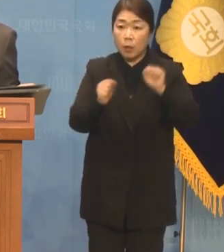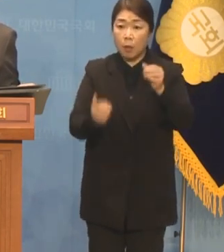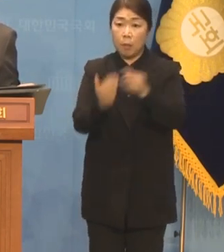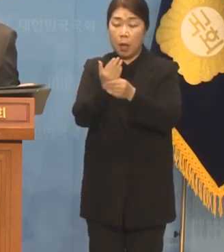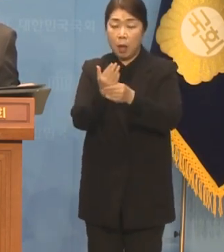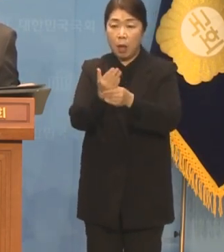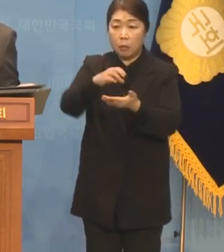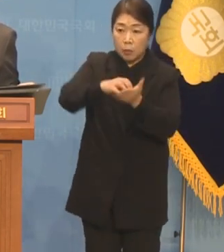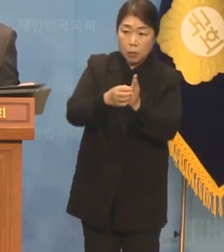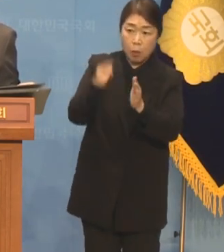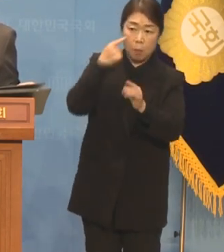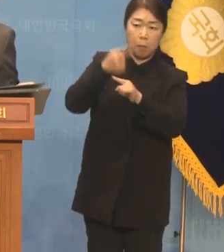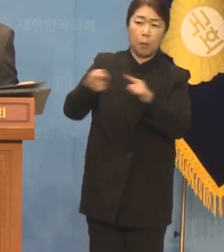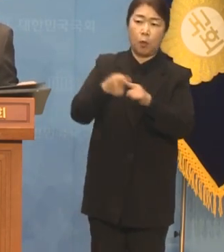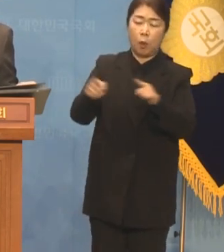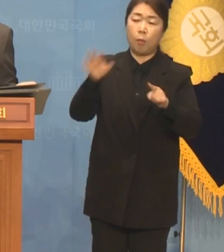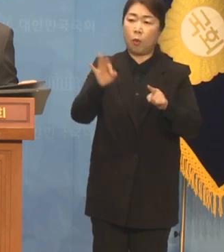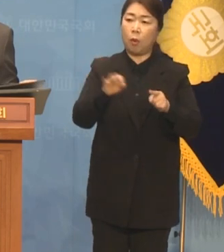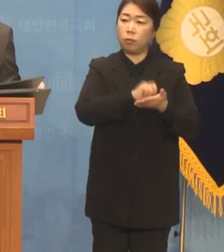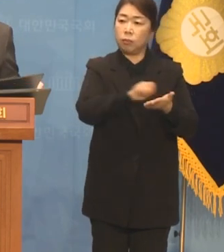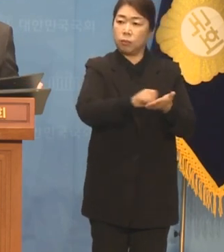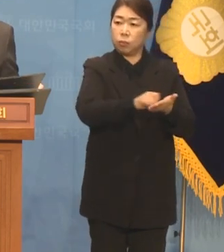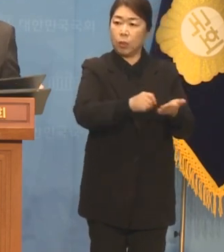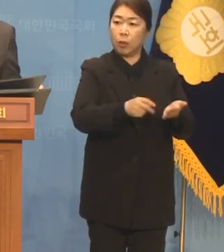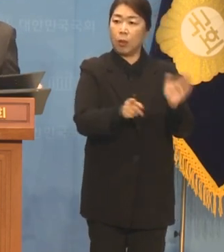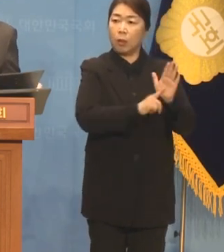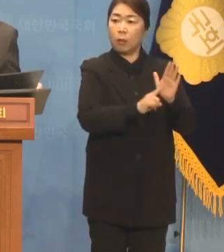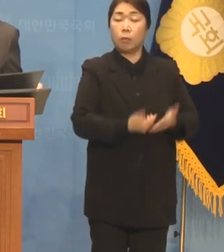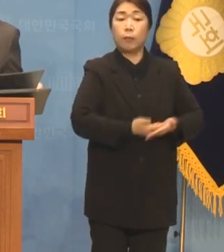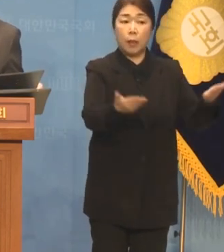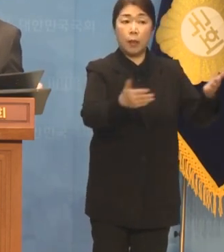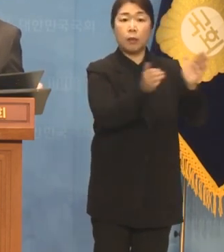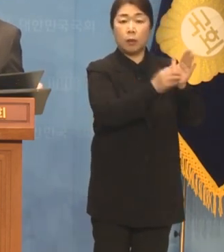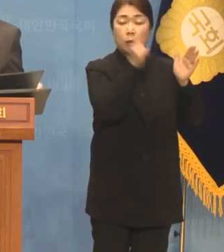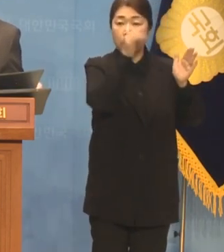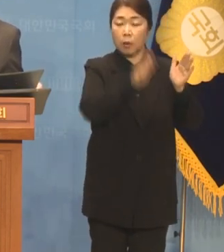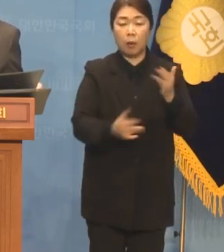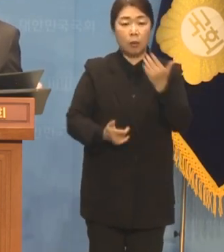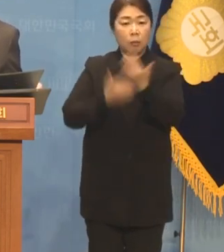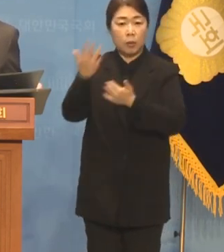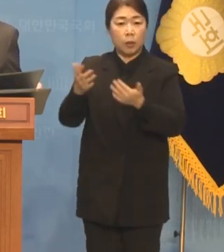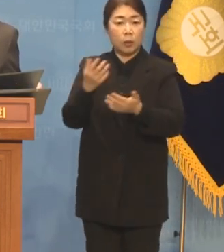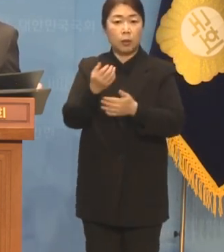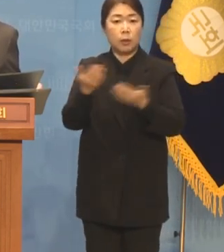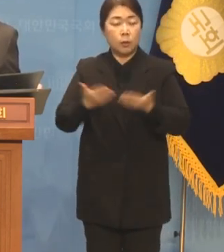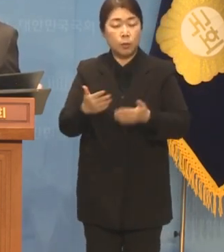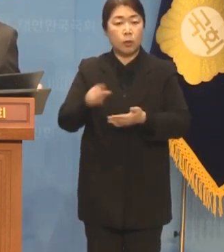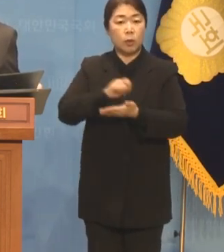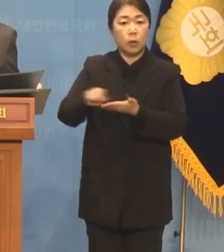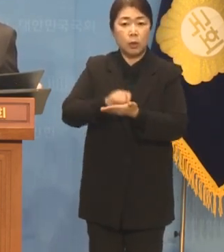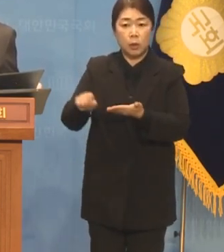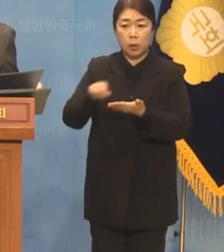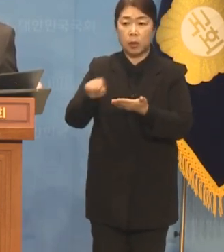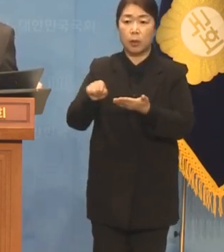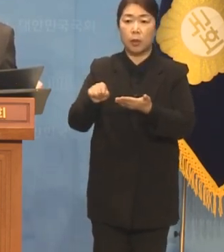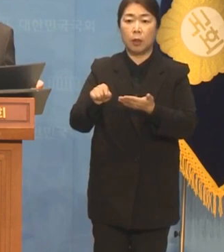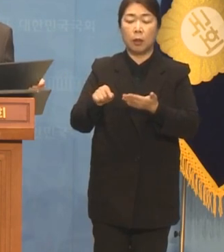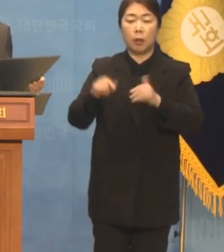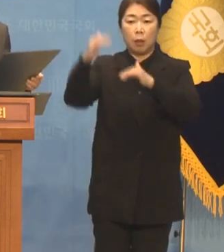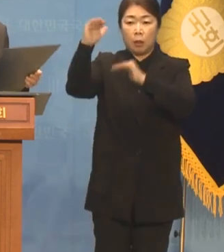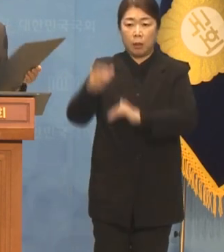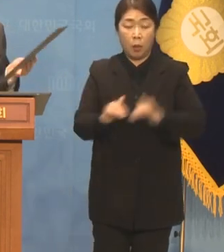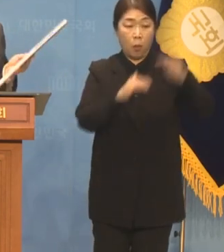부상 정도에 관해서 많은 언론 보도가 쏟아졌는데요. 이 소방일보의 내용과 거의